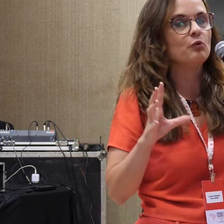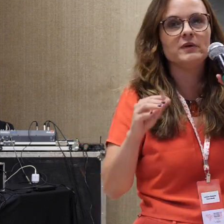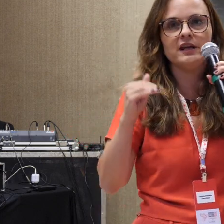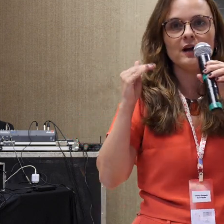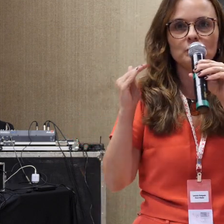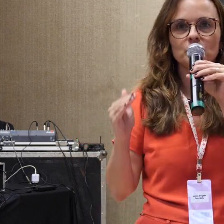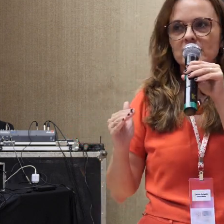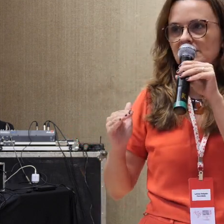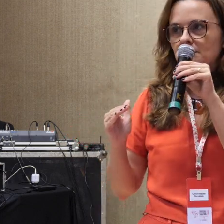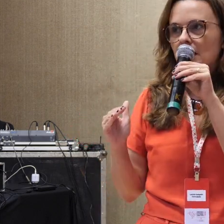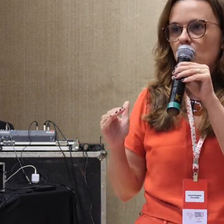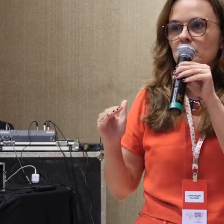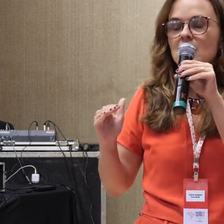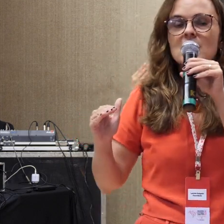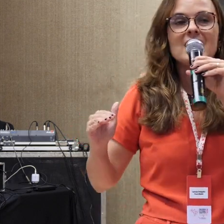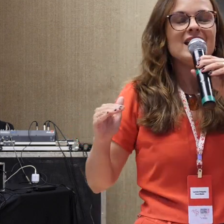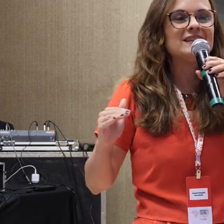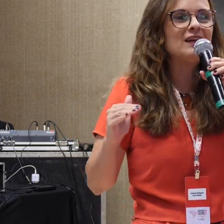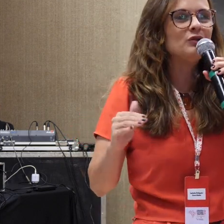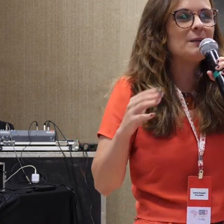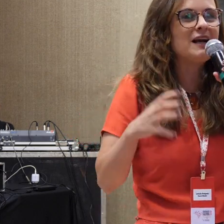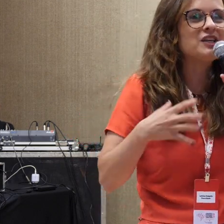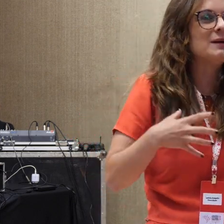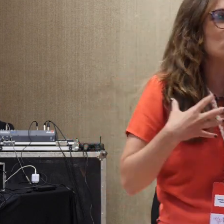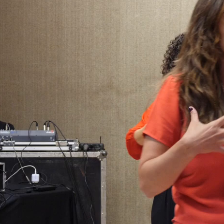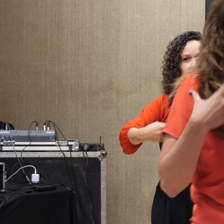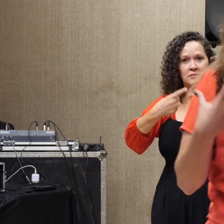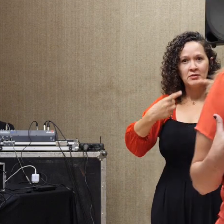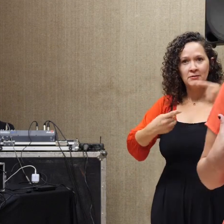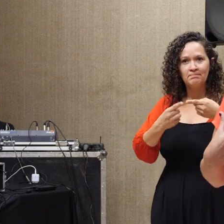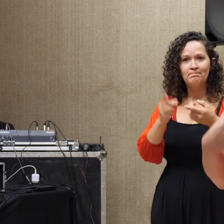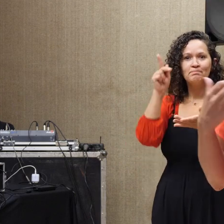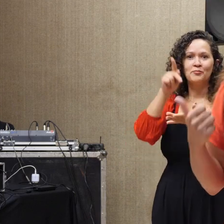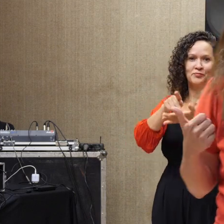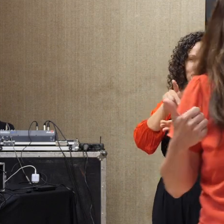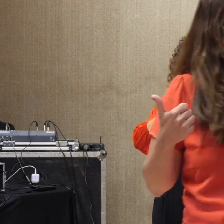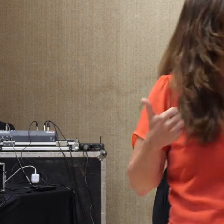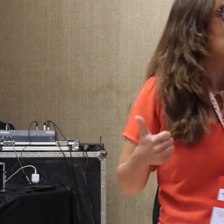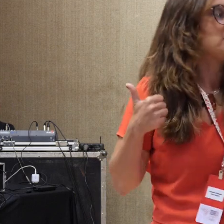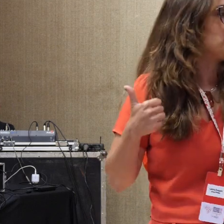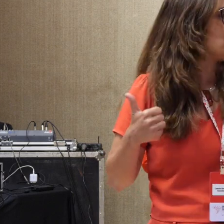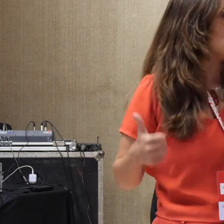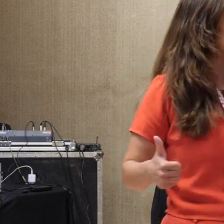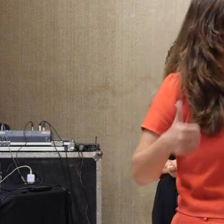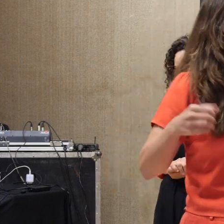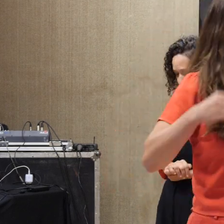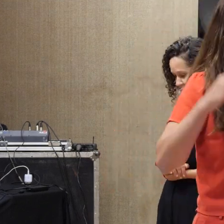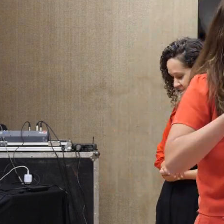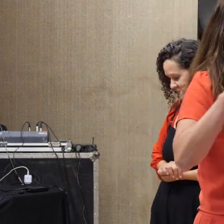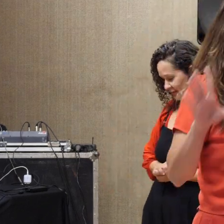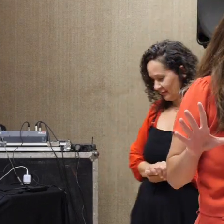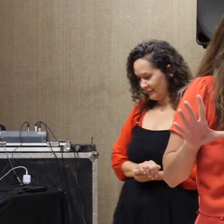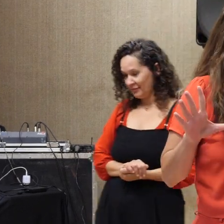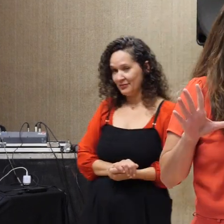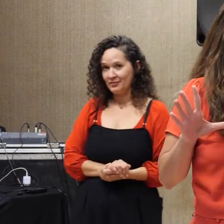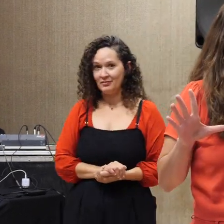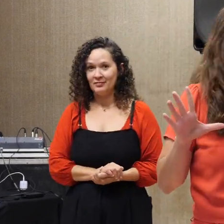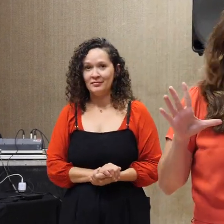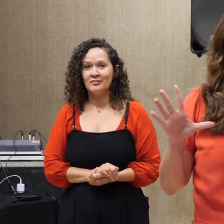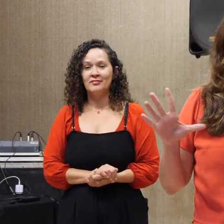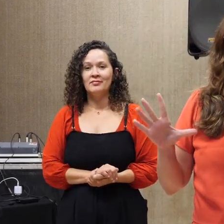a segurança pública em âmbito municipal e ter um debate aqui muito sincero. Tá? Primeiro, é uma pauta muito